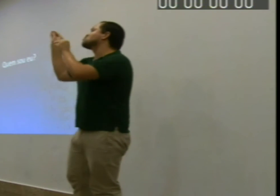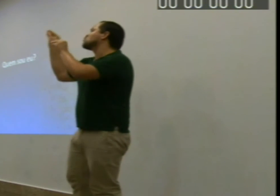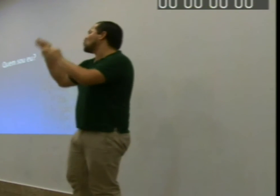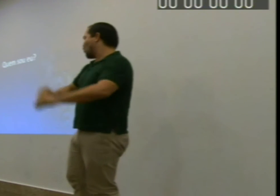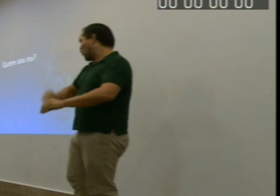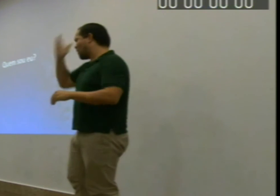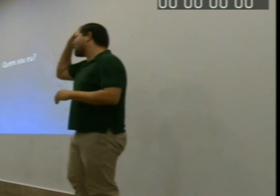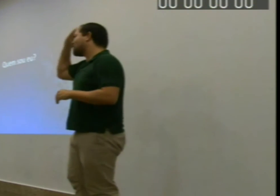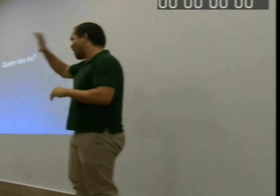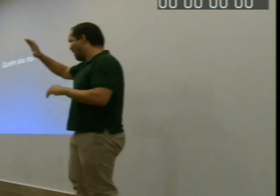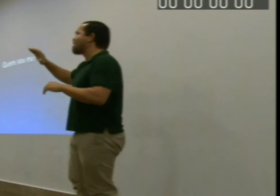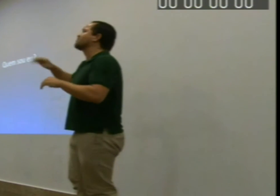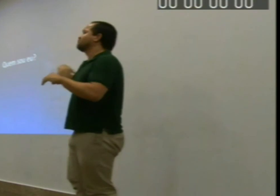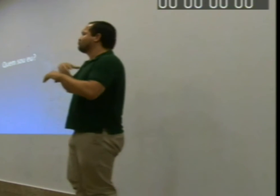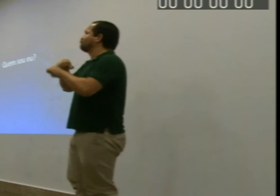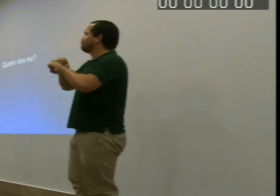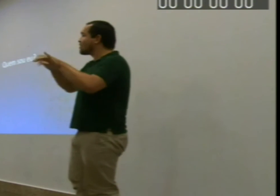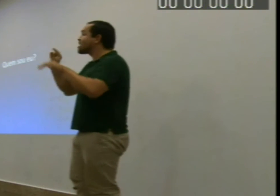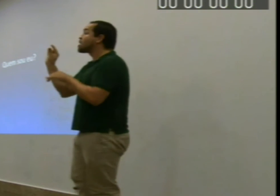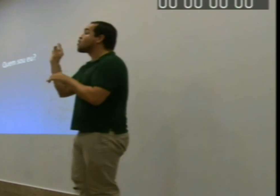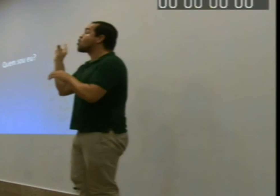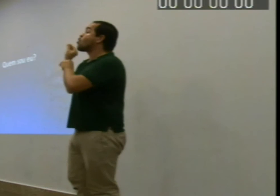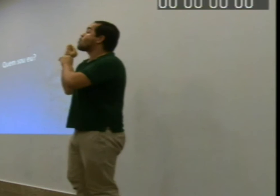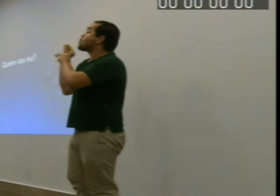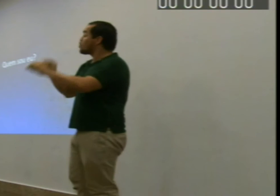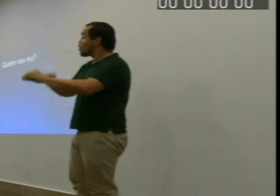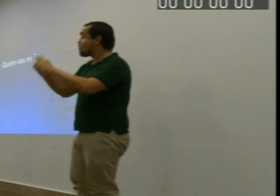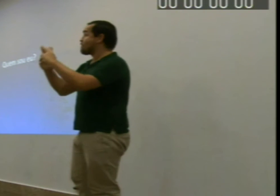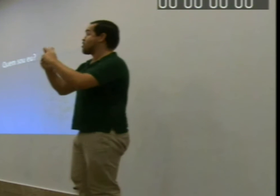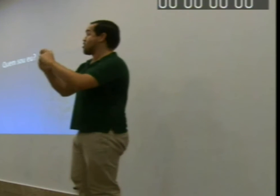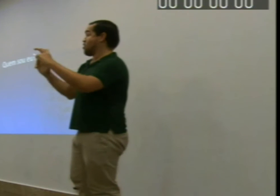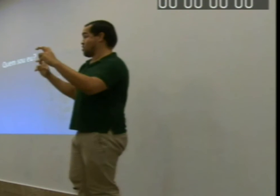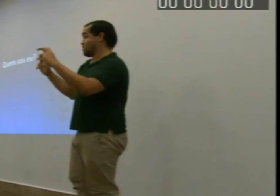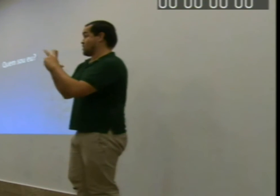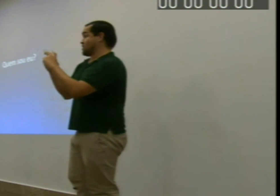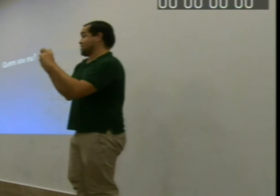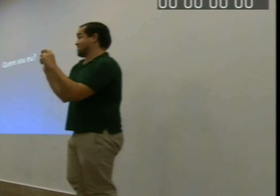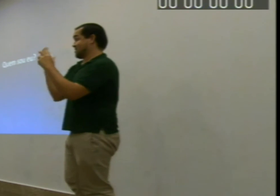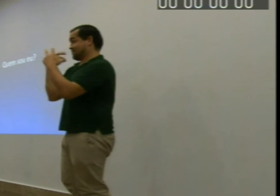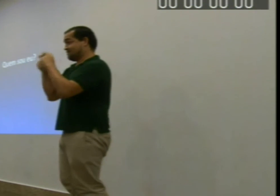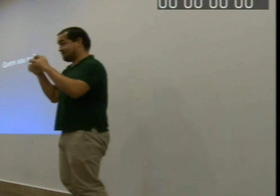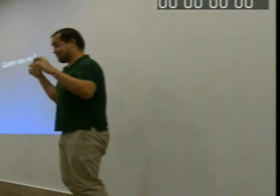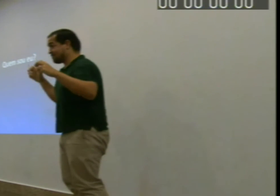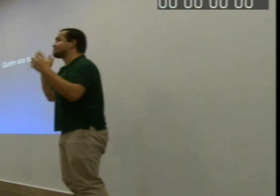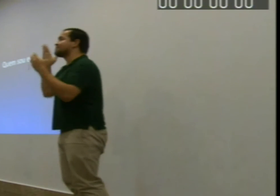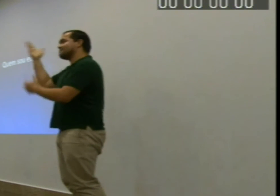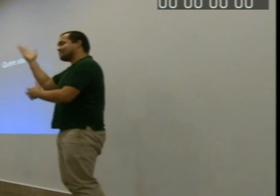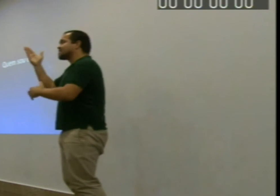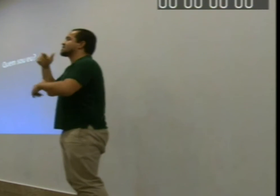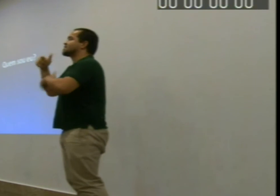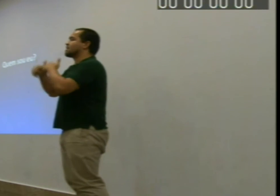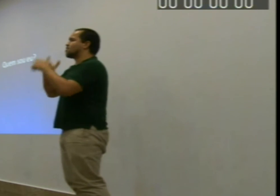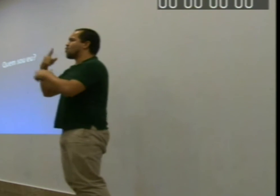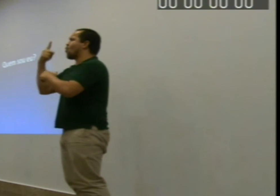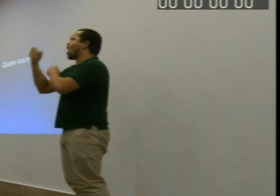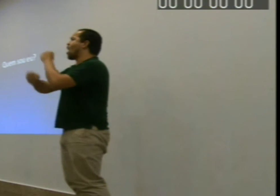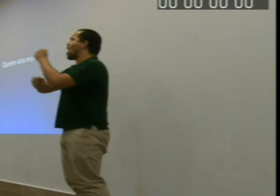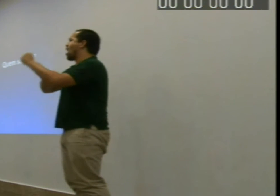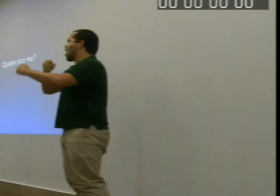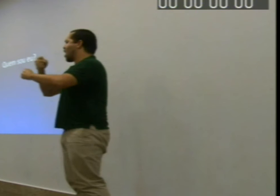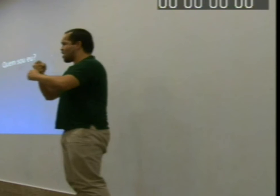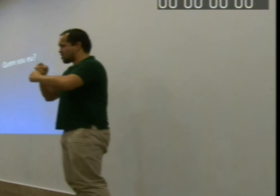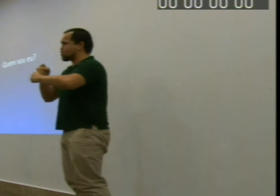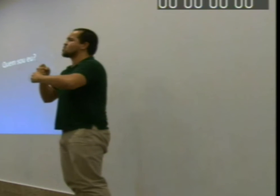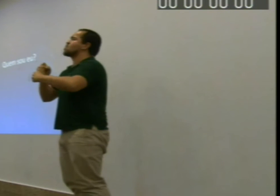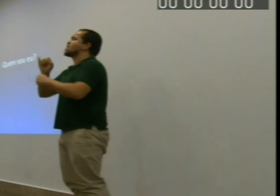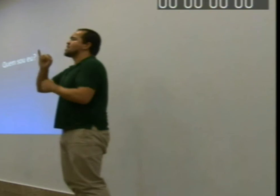ela intérprete ela mudou para Curitiba ela mudou para Florianópolis depois e lá